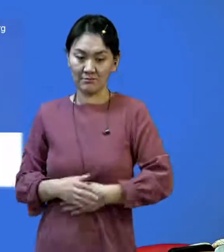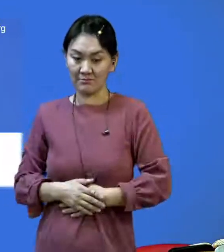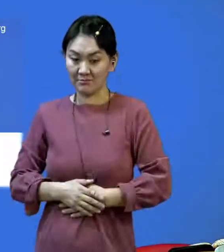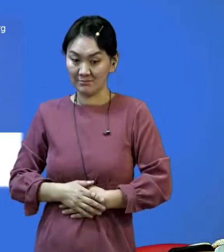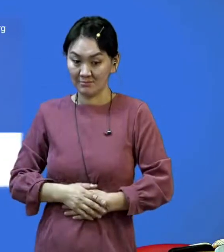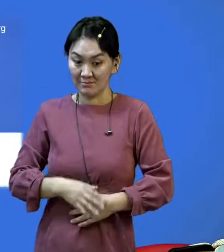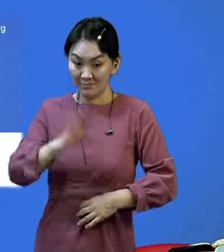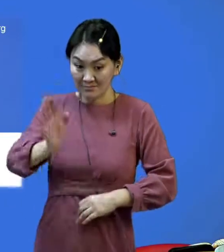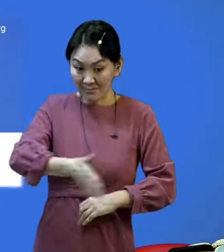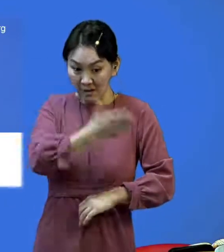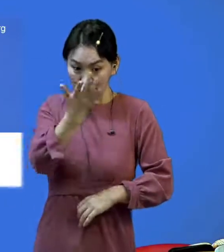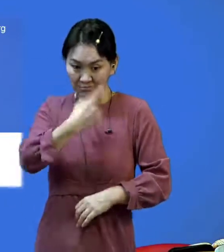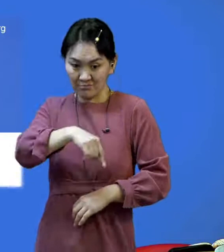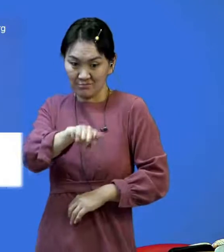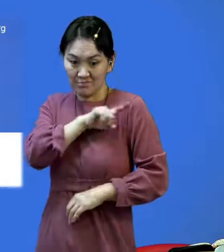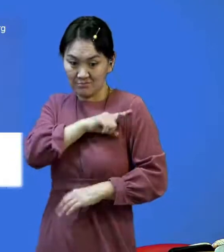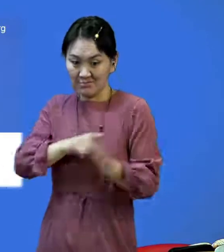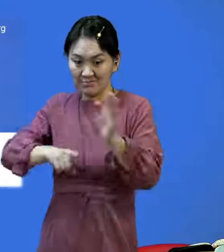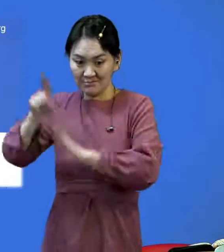нар эхлээд гэж.